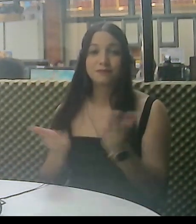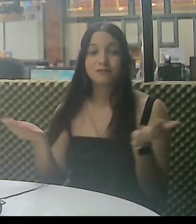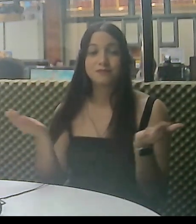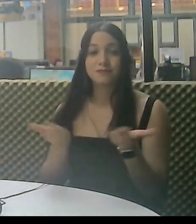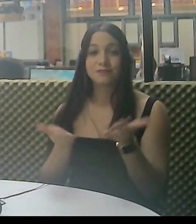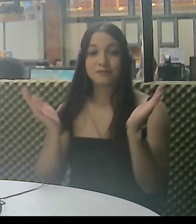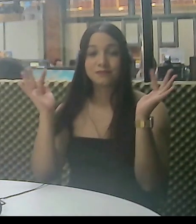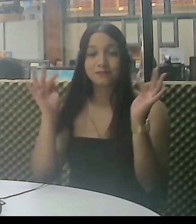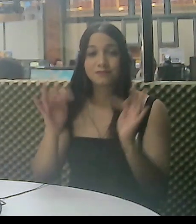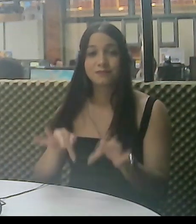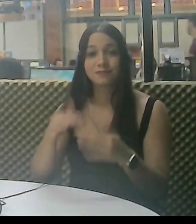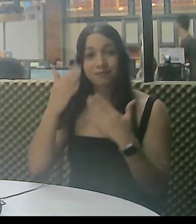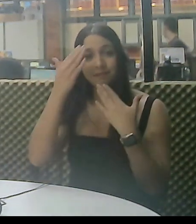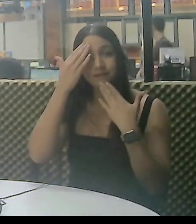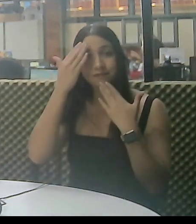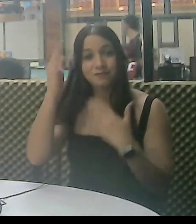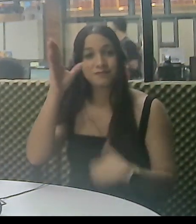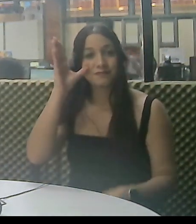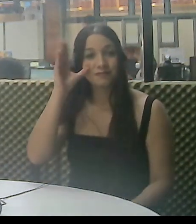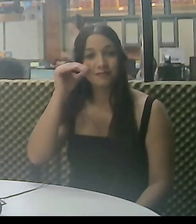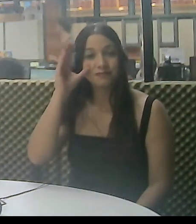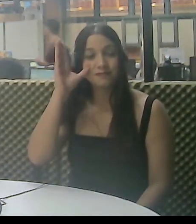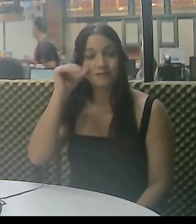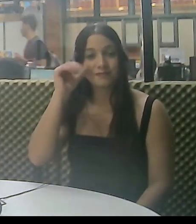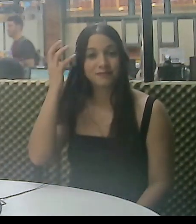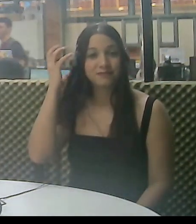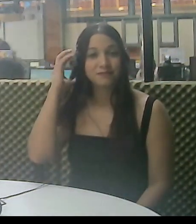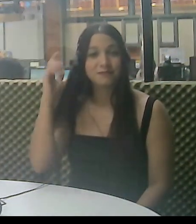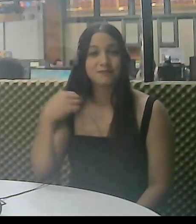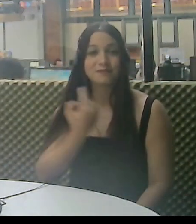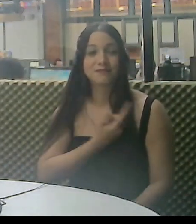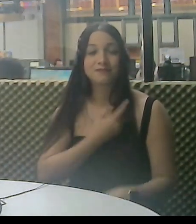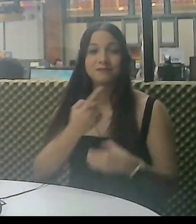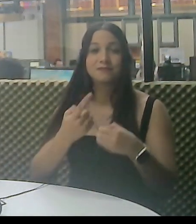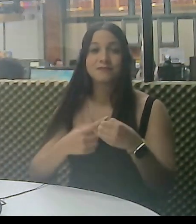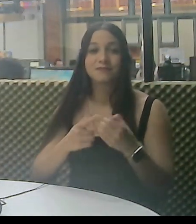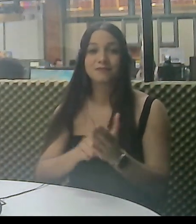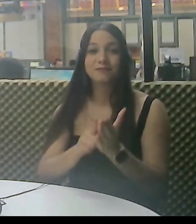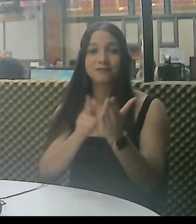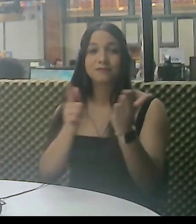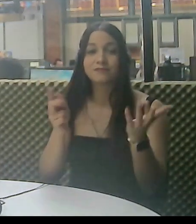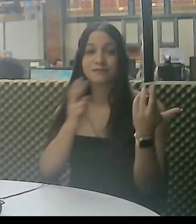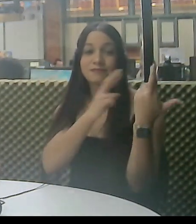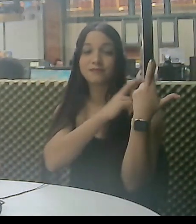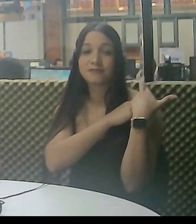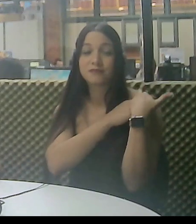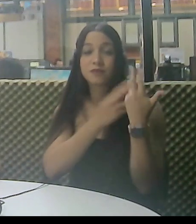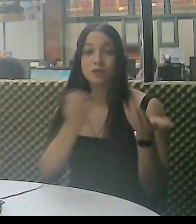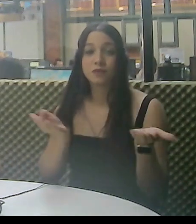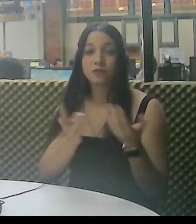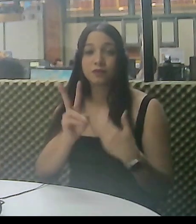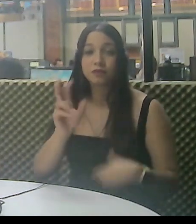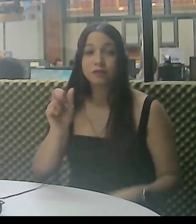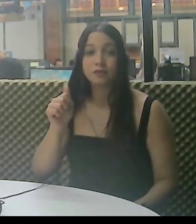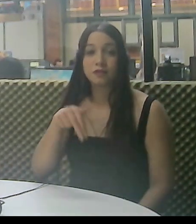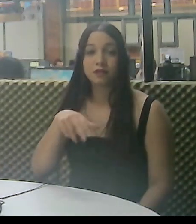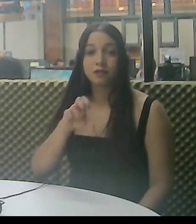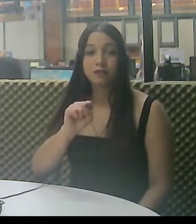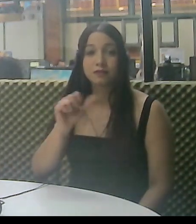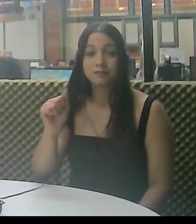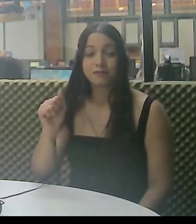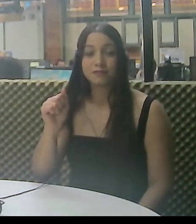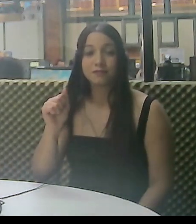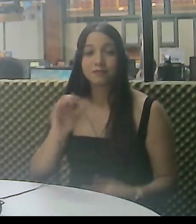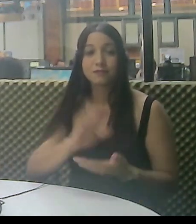E a edição de hoje fica por aqui. Obrigado pela sua audiência, Rádio Nossa Cidade. Jornalista responsável pela edição, Vanessa